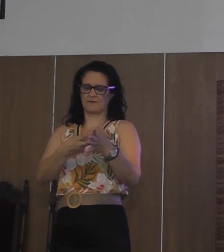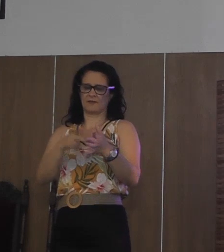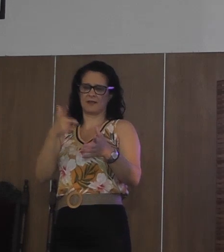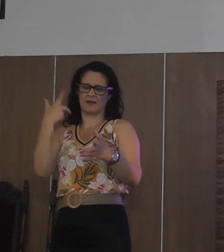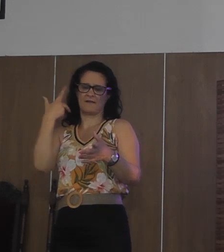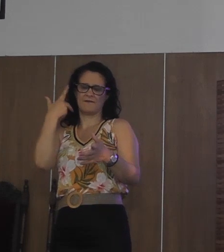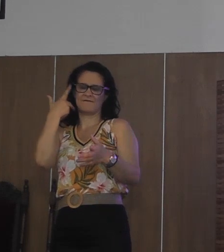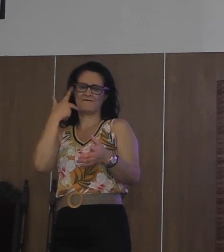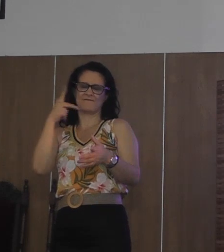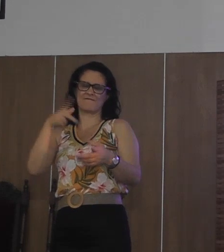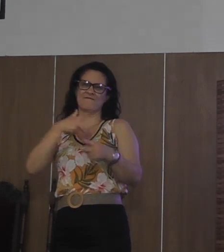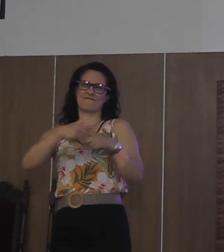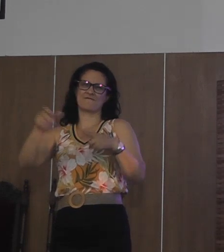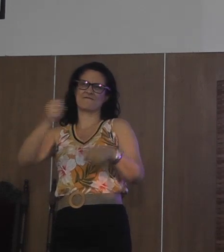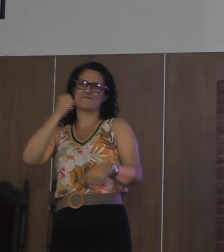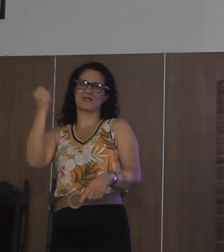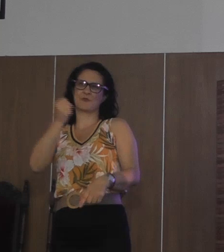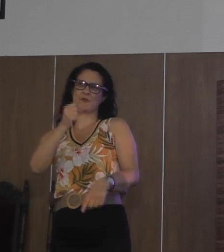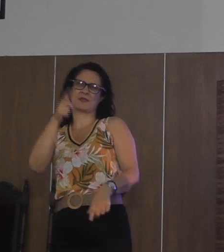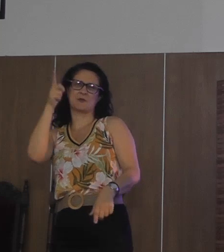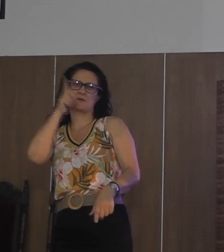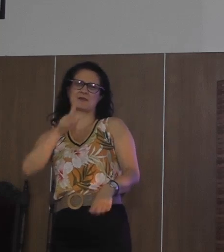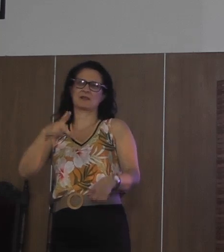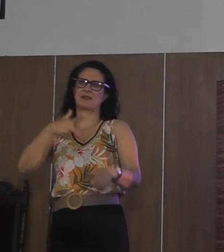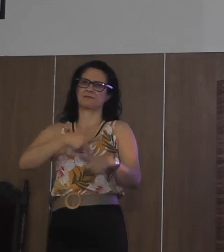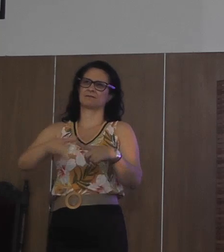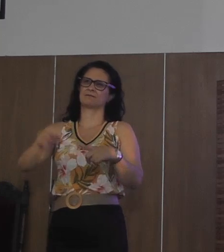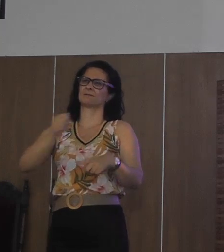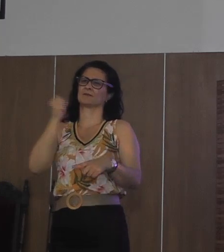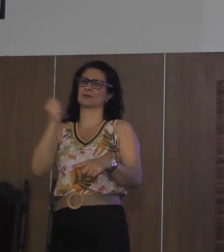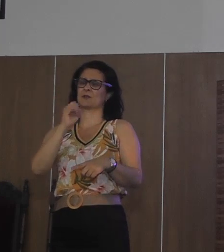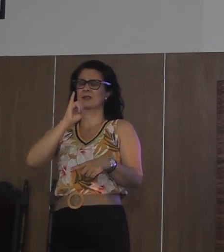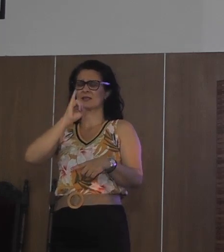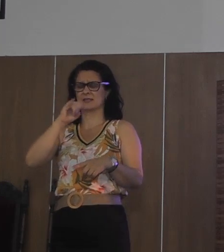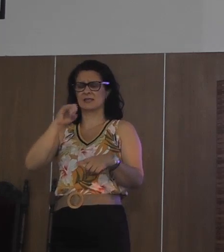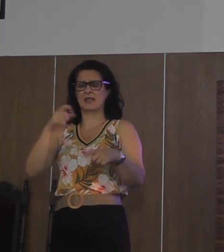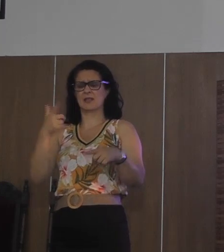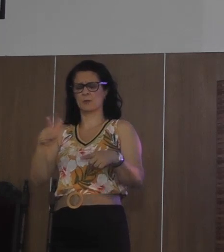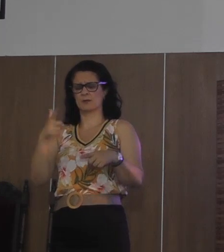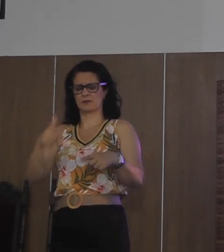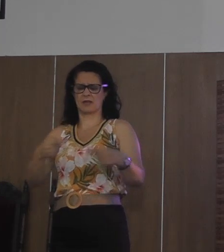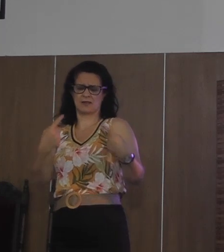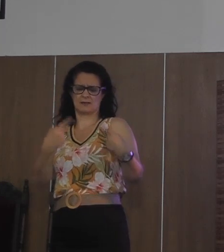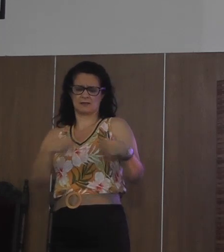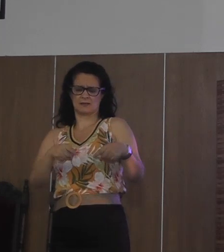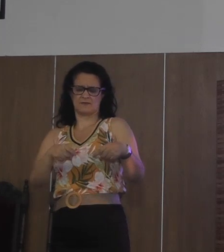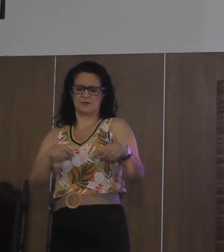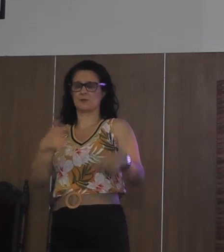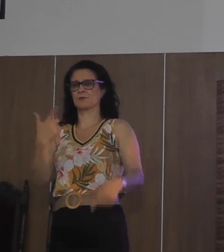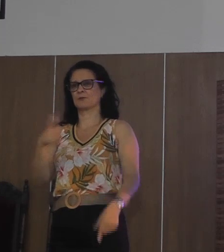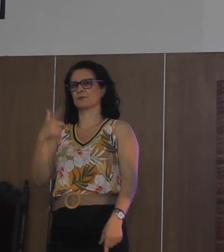E vitória só vem depois que se tem batalha. A gente murmura muito.